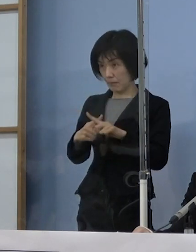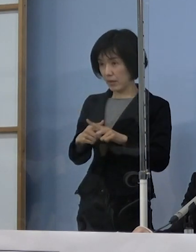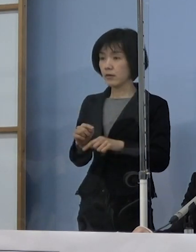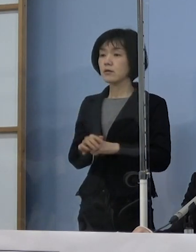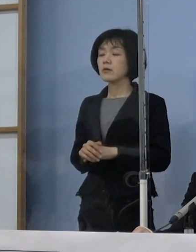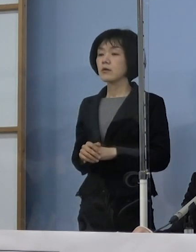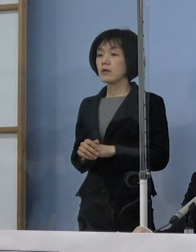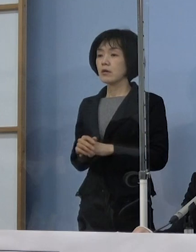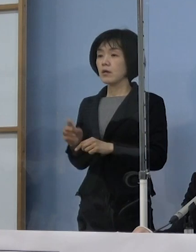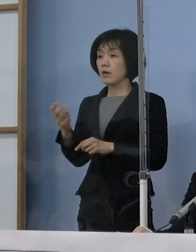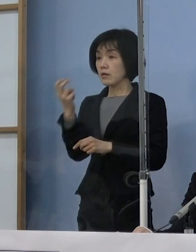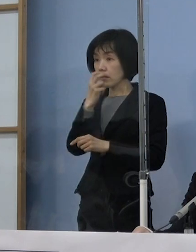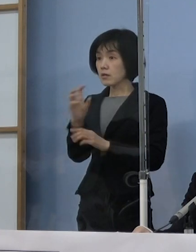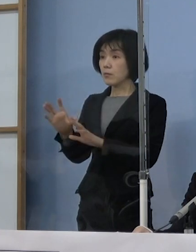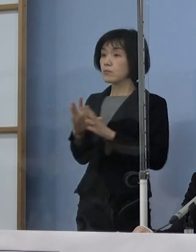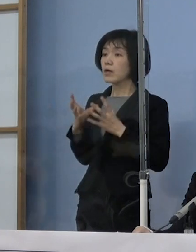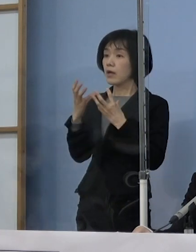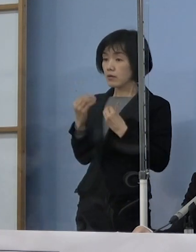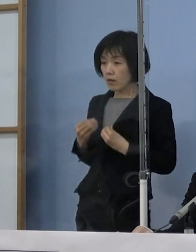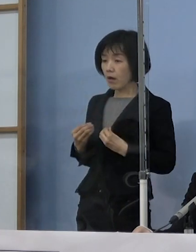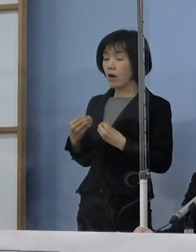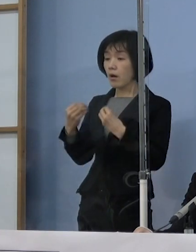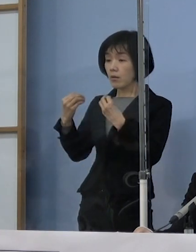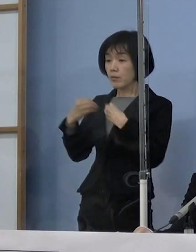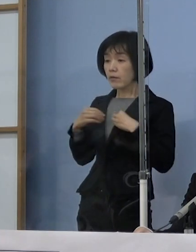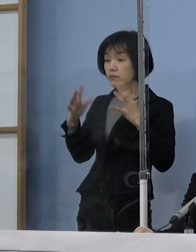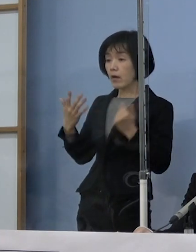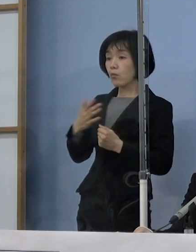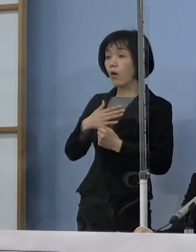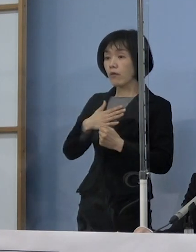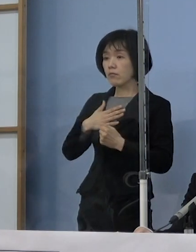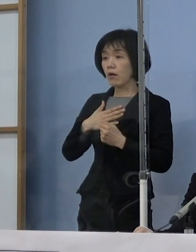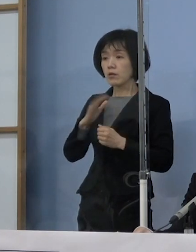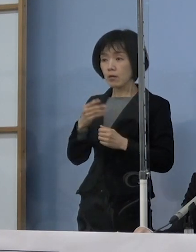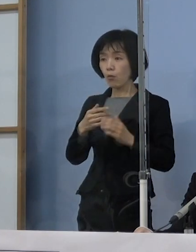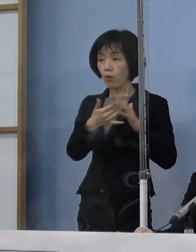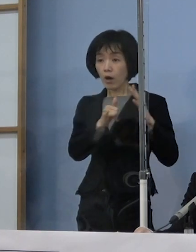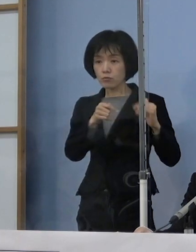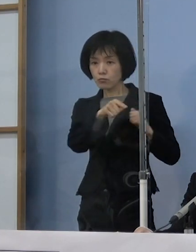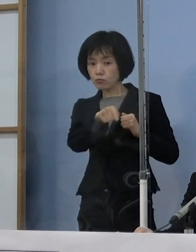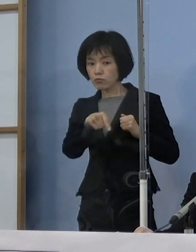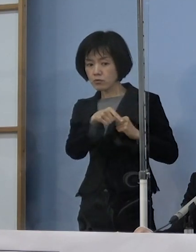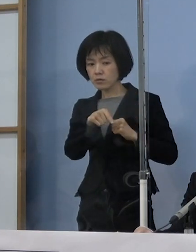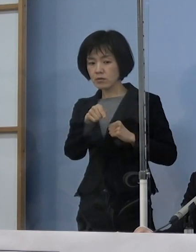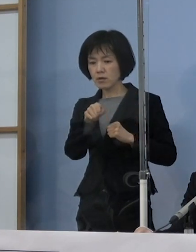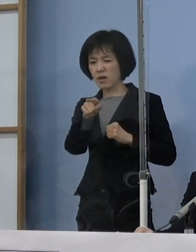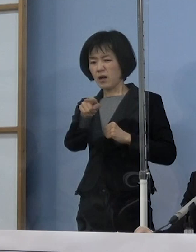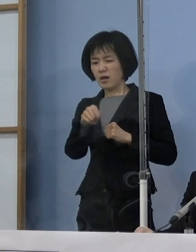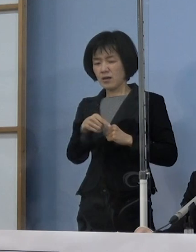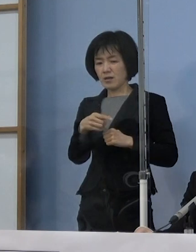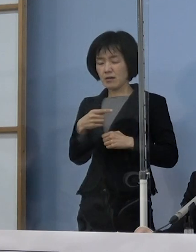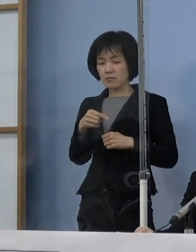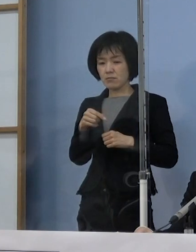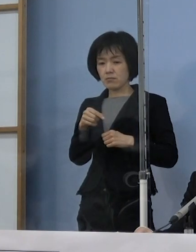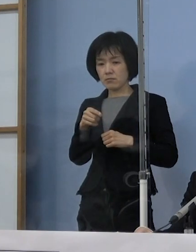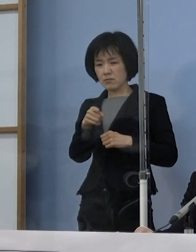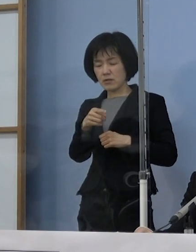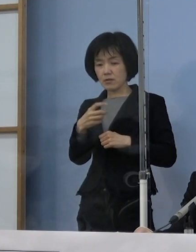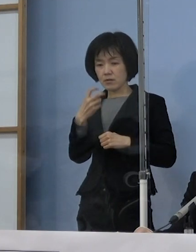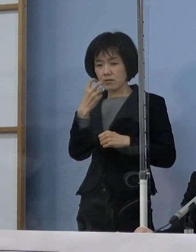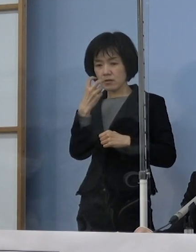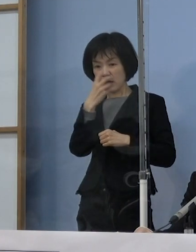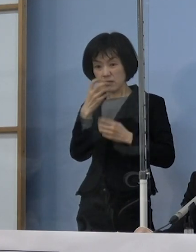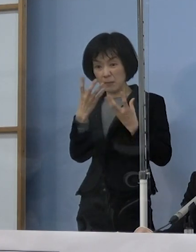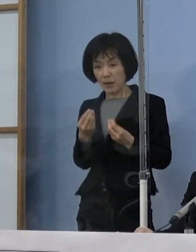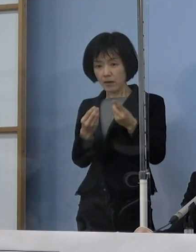して検査を受けて陰性となった方のご家族に対し、危ないんじゃないかという姿